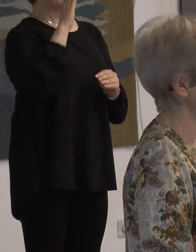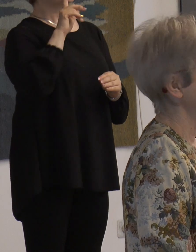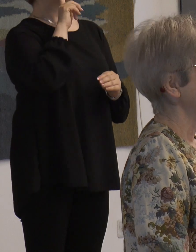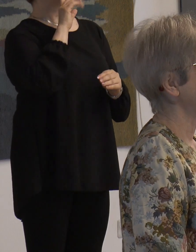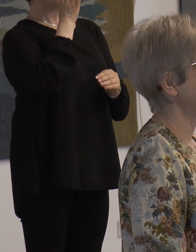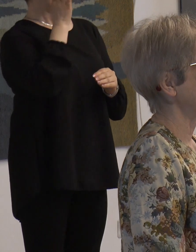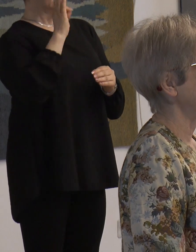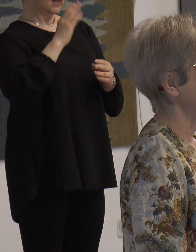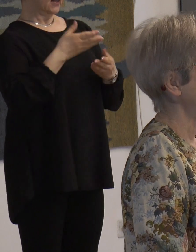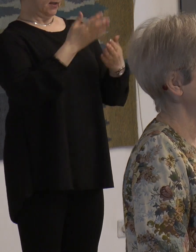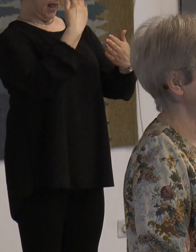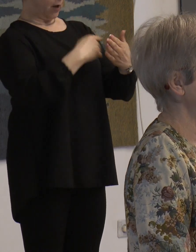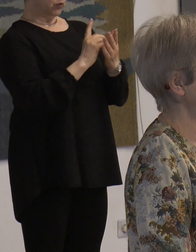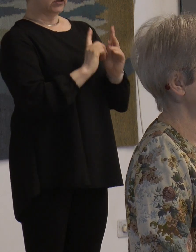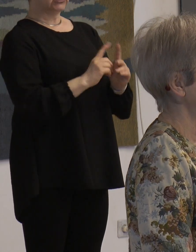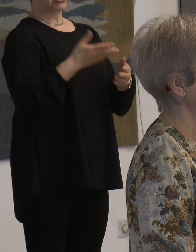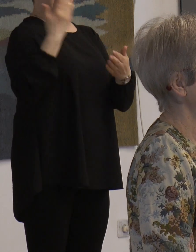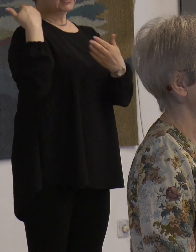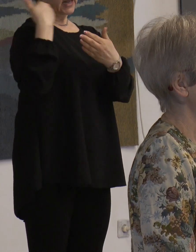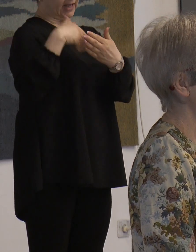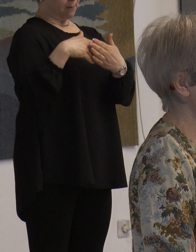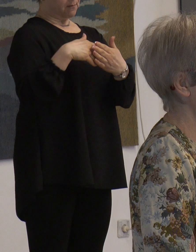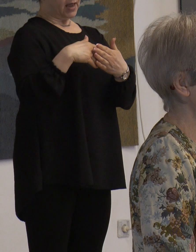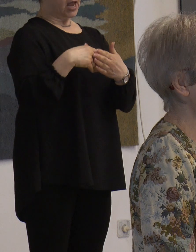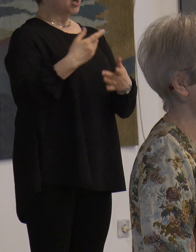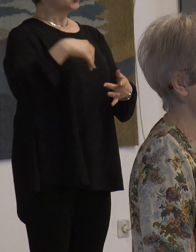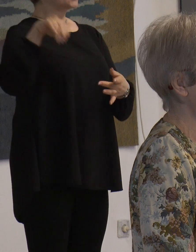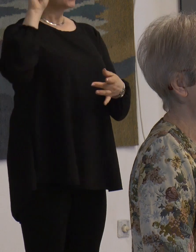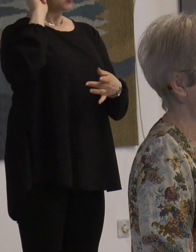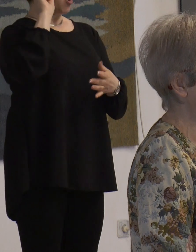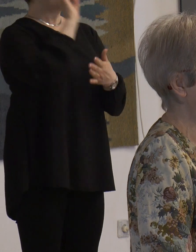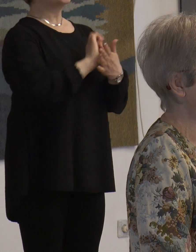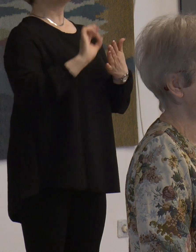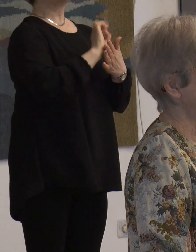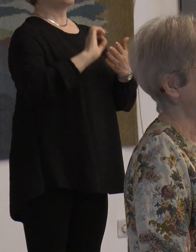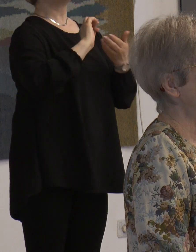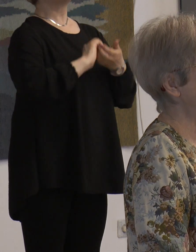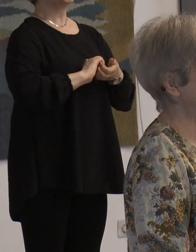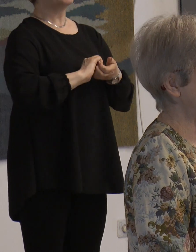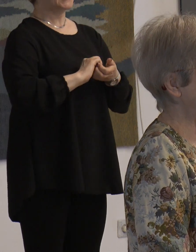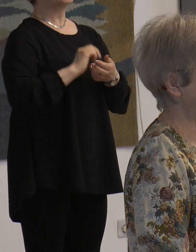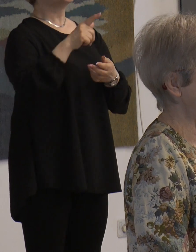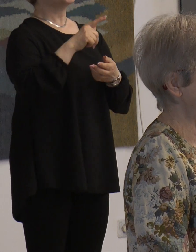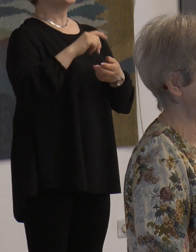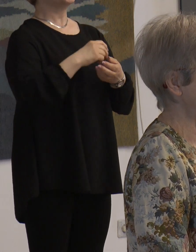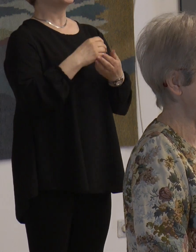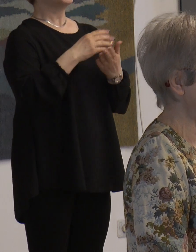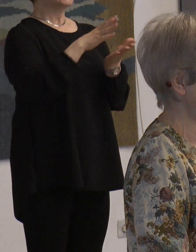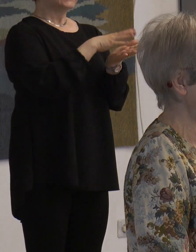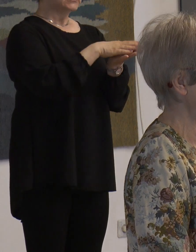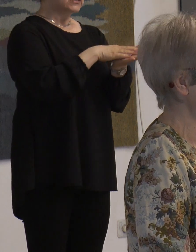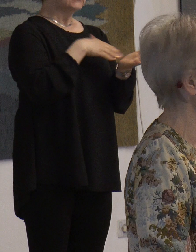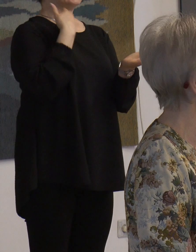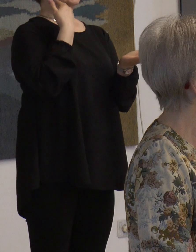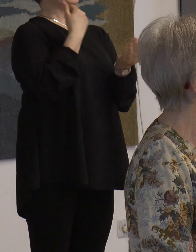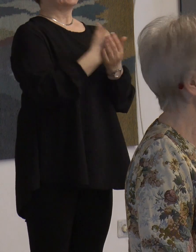is, hiszen annak idején a Nagyot Hallók irodalmi klubját ő hívta létre itt a